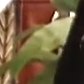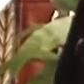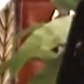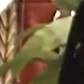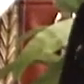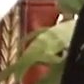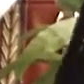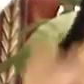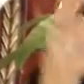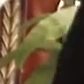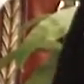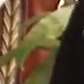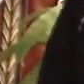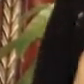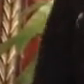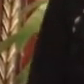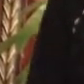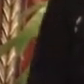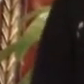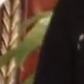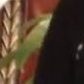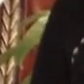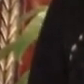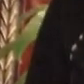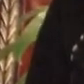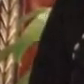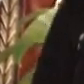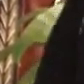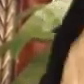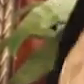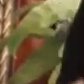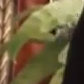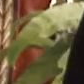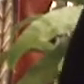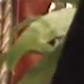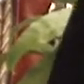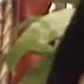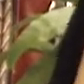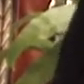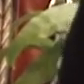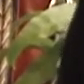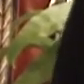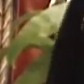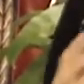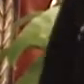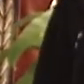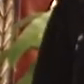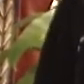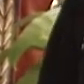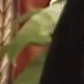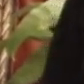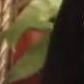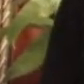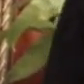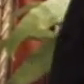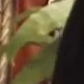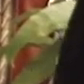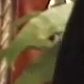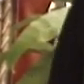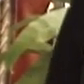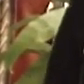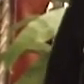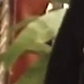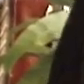agradecerles profundamente todo lo que hacen cotidianamente. Valoramos esta institución a la cual